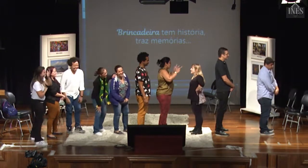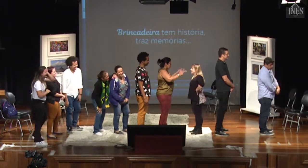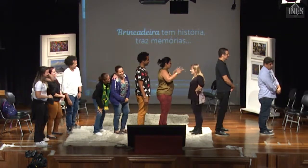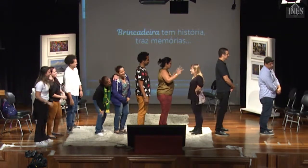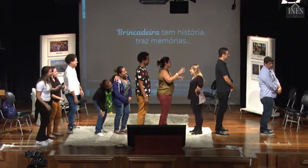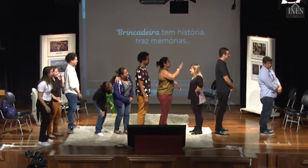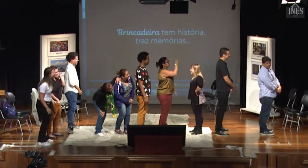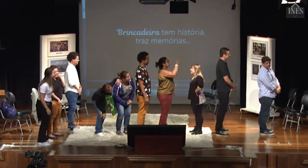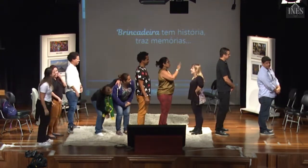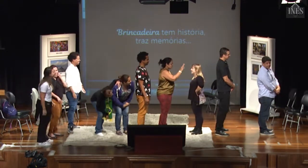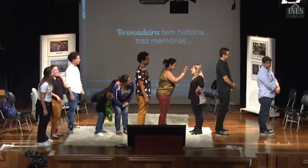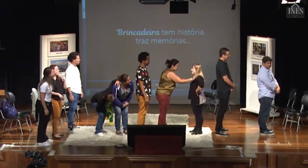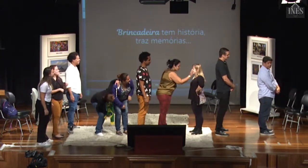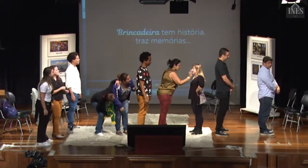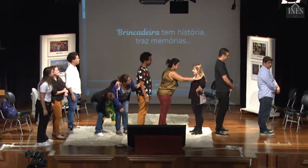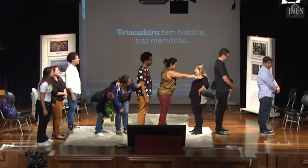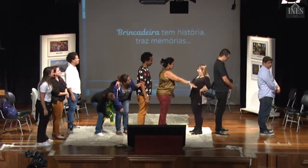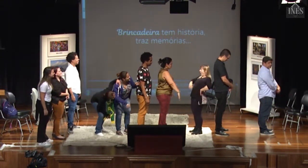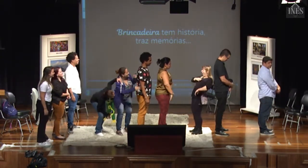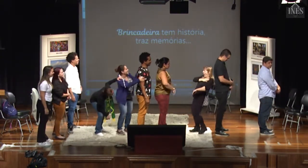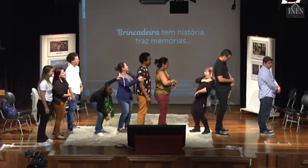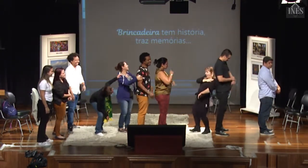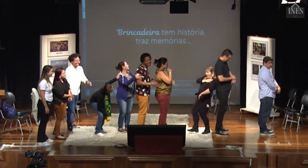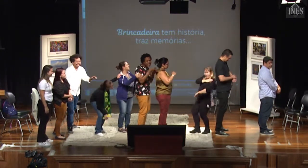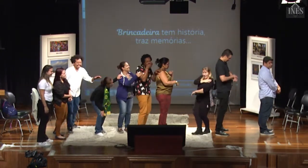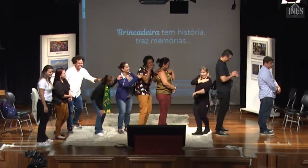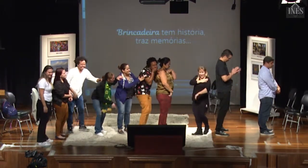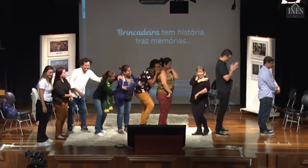Estava conversando, o mosquito te picou no lado direito e eu matei.